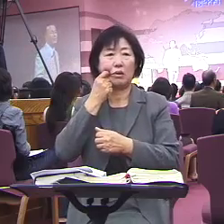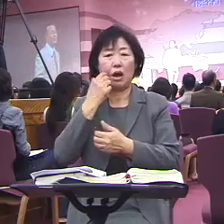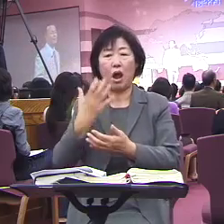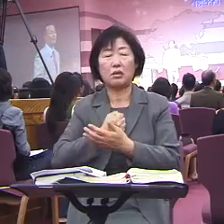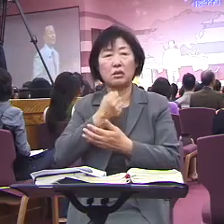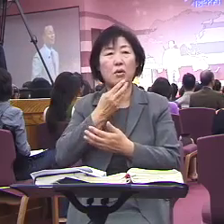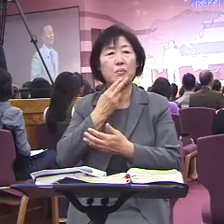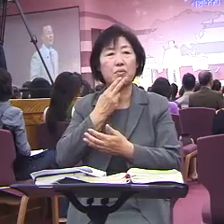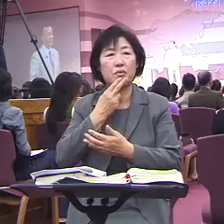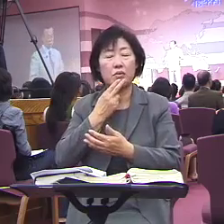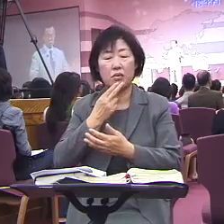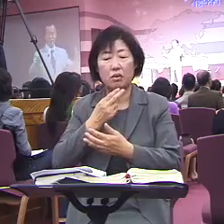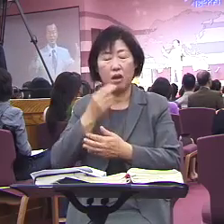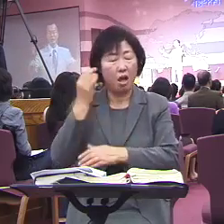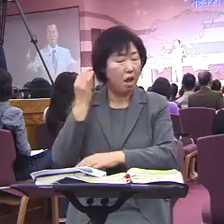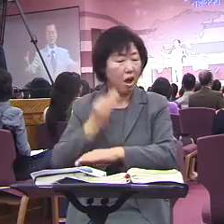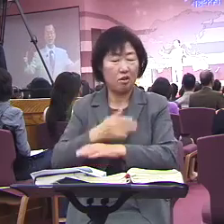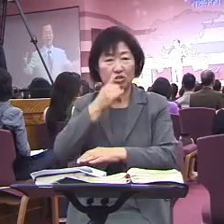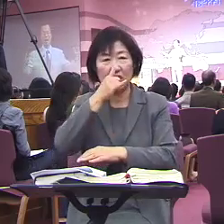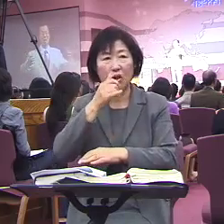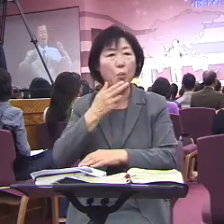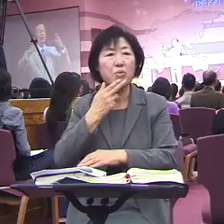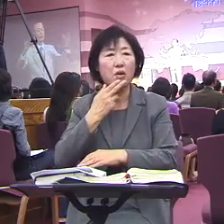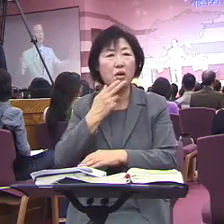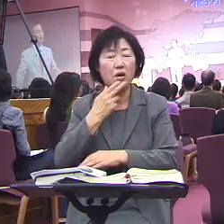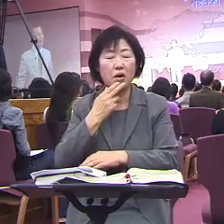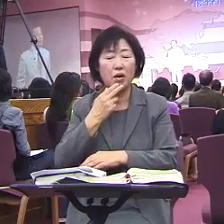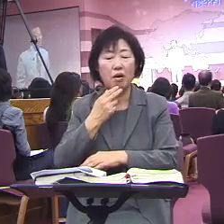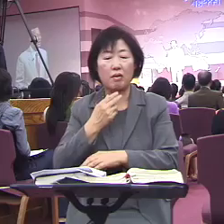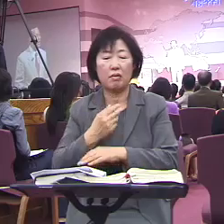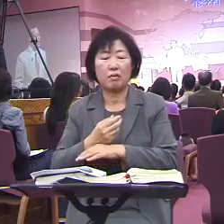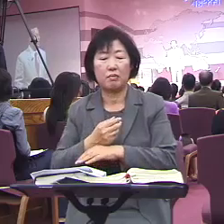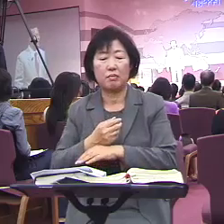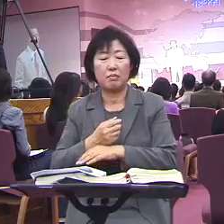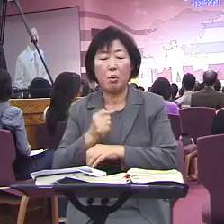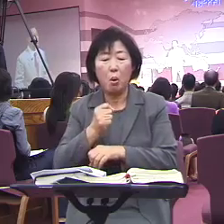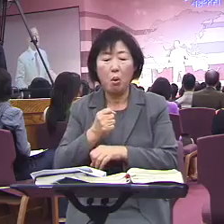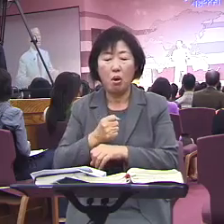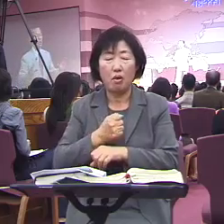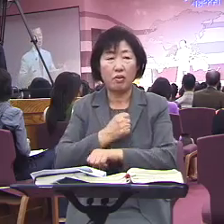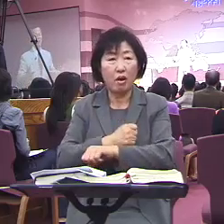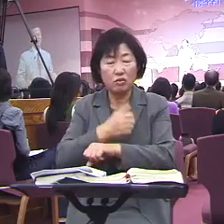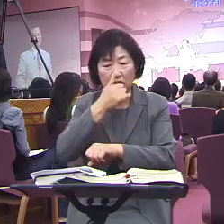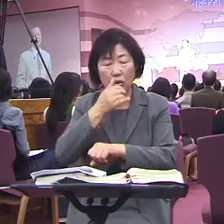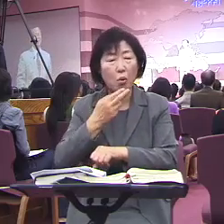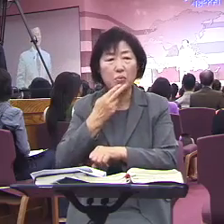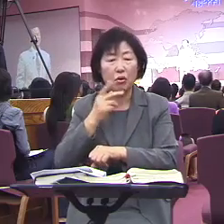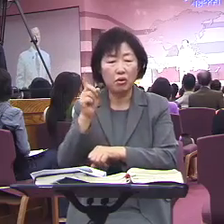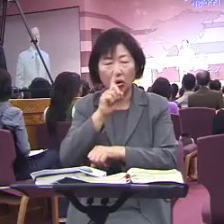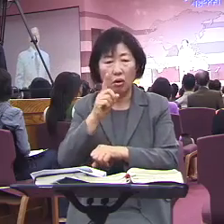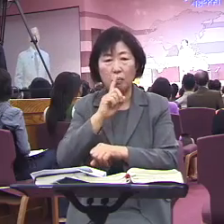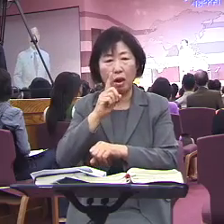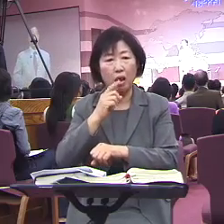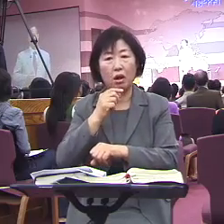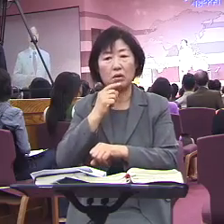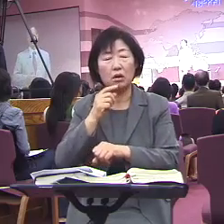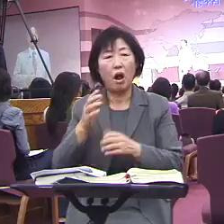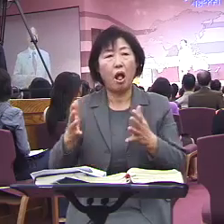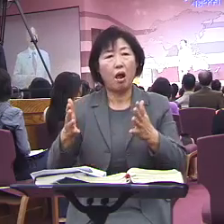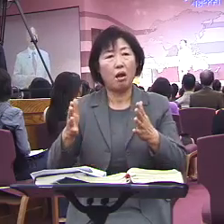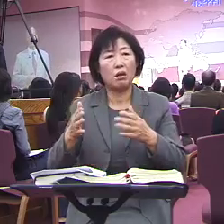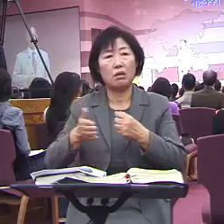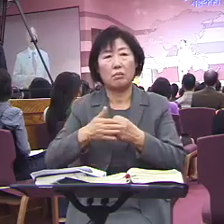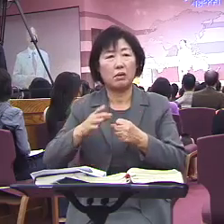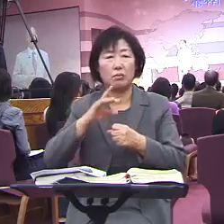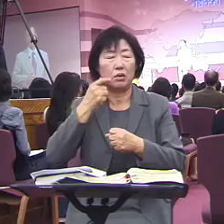게 없습니다. 할 수 있는 게 없습니다. 말도 떠듬거립니다. 내가 할 수 있는 게 전혀 없는데 하나님 왜 나를